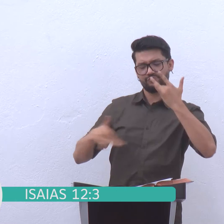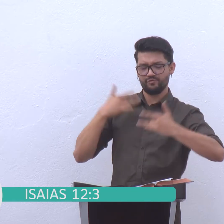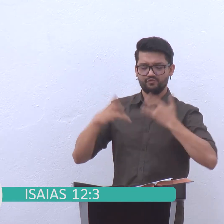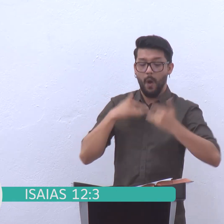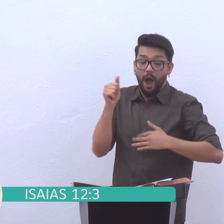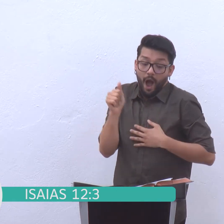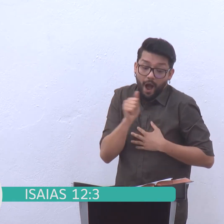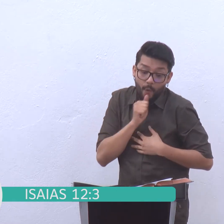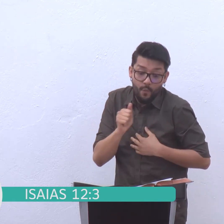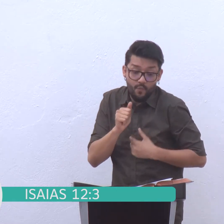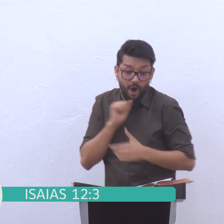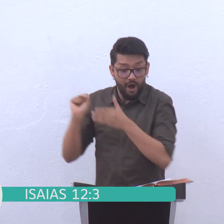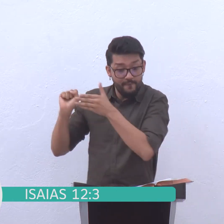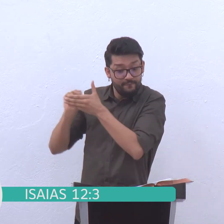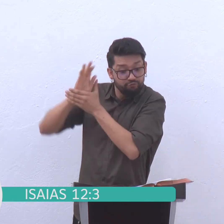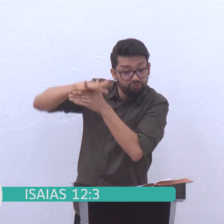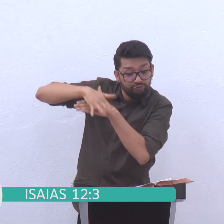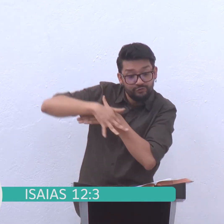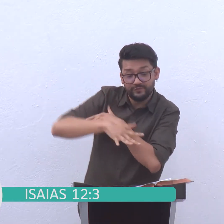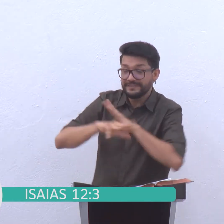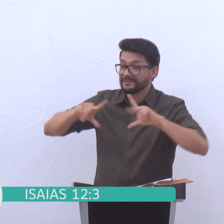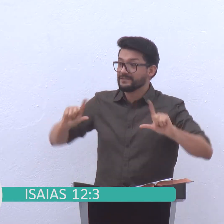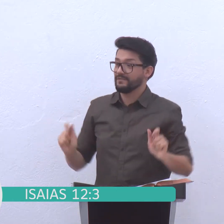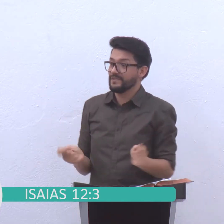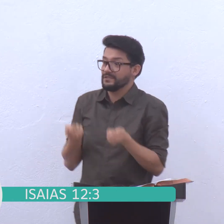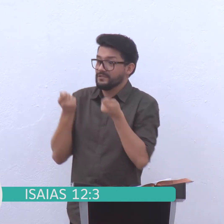sacaréis con gozo aguas de las fuentes de la